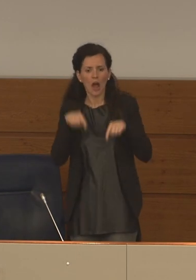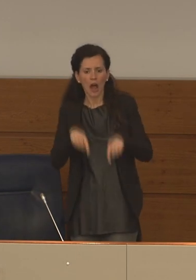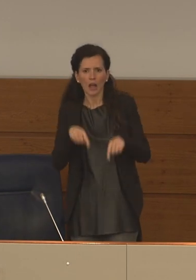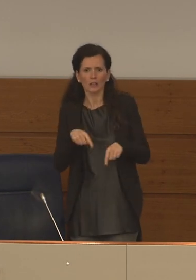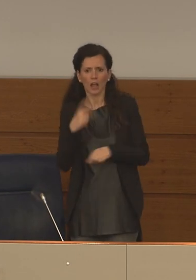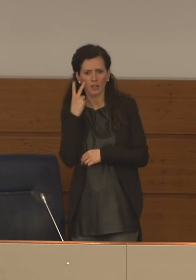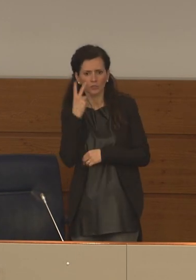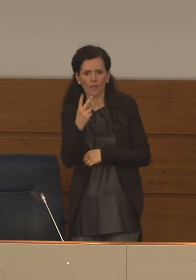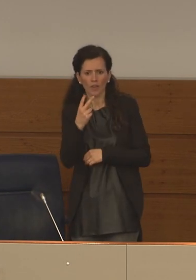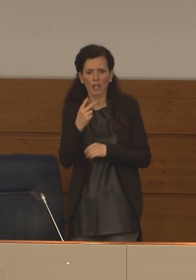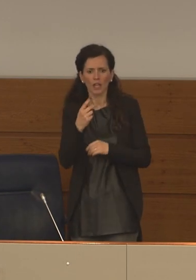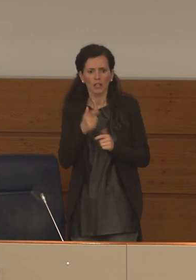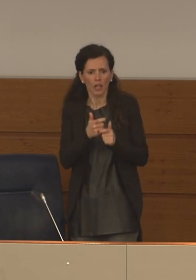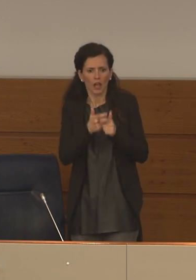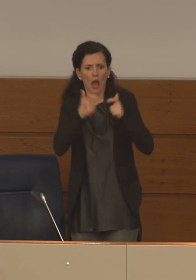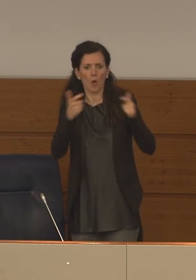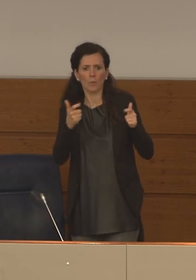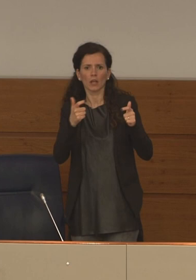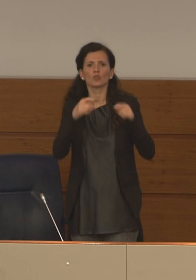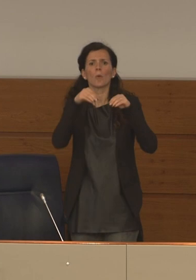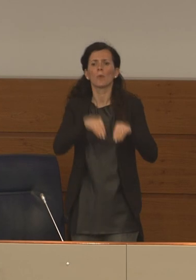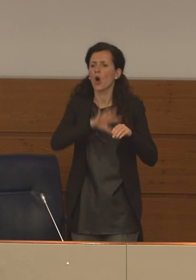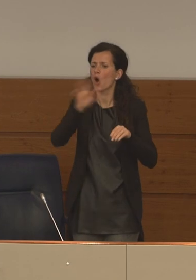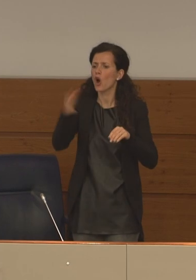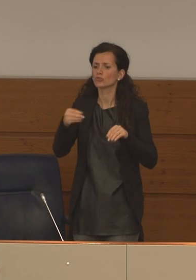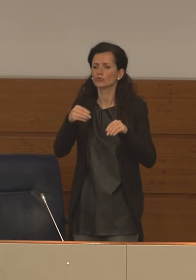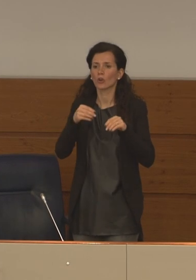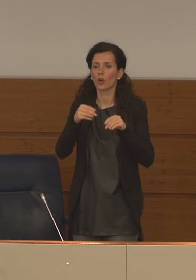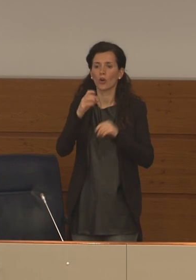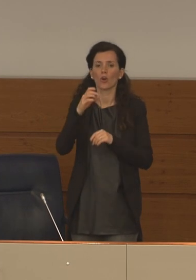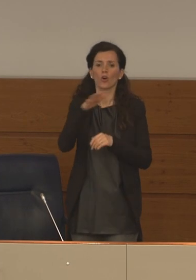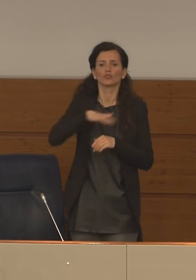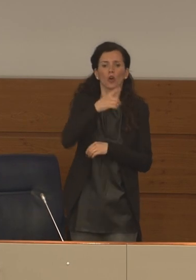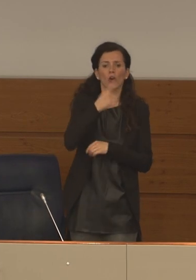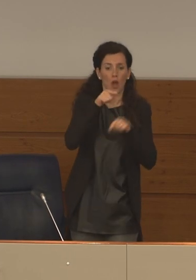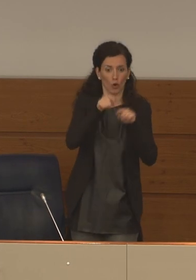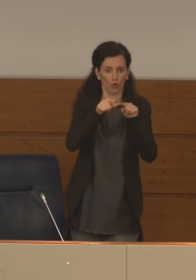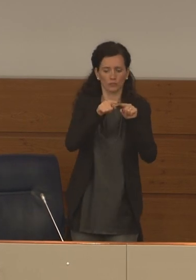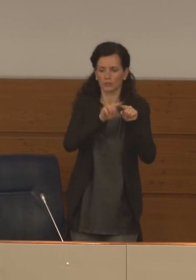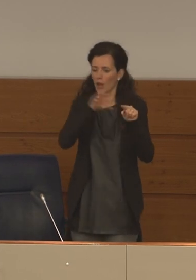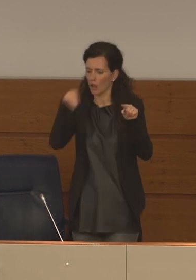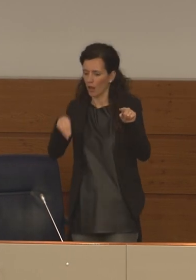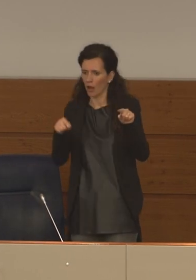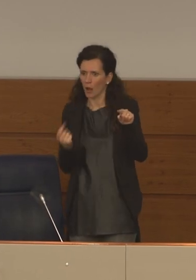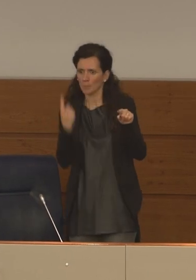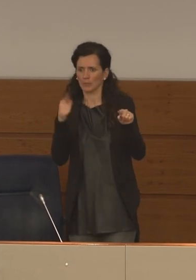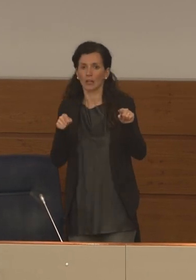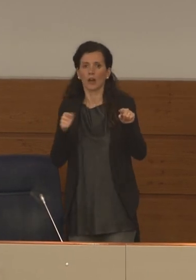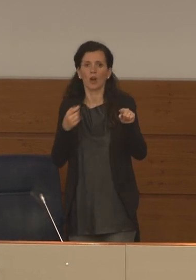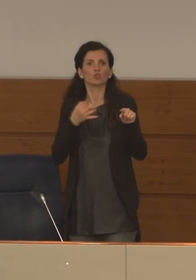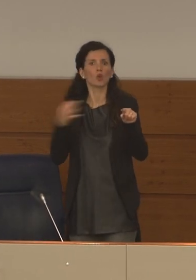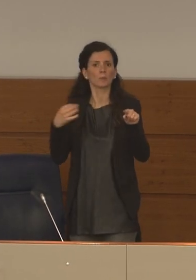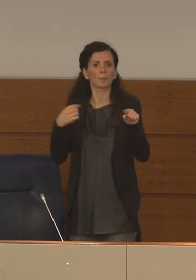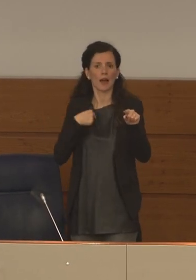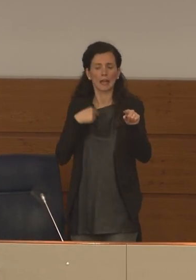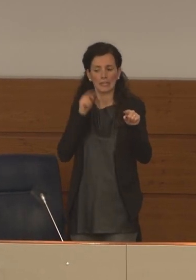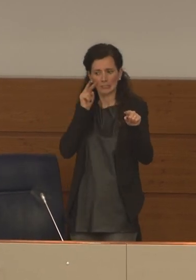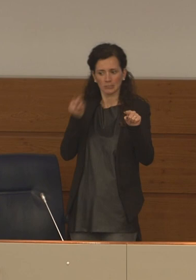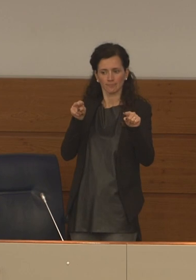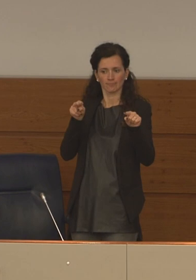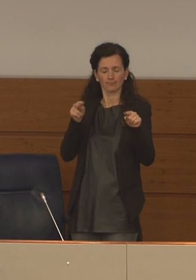aumento in un'altra località che è lontana dalla zona rossa secondo me è giusto attenzion arla